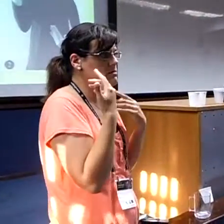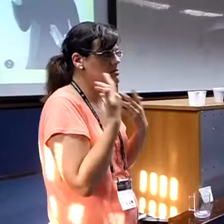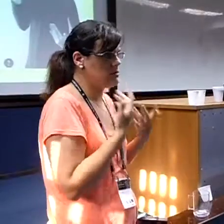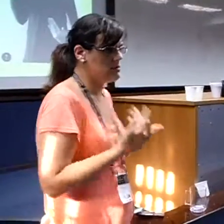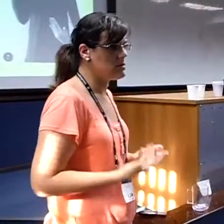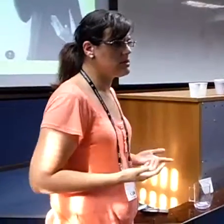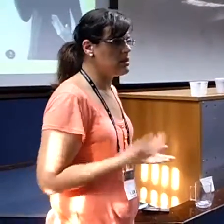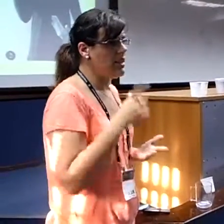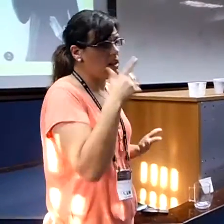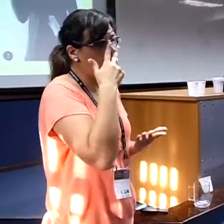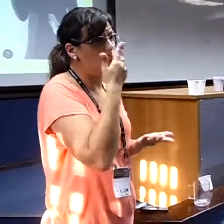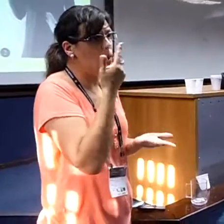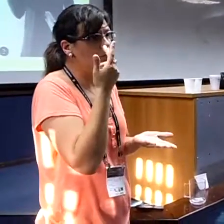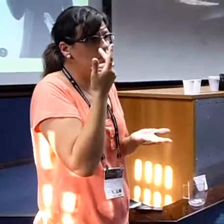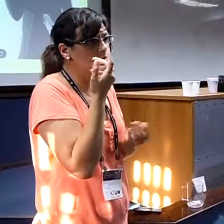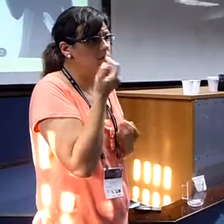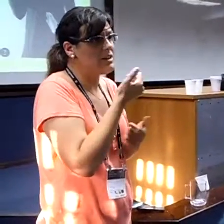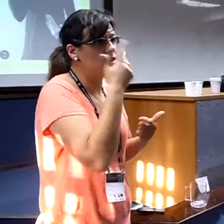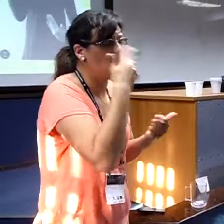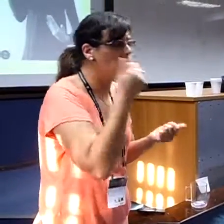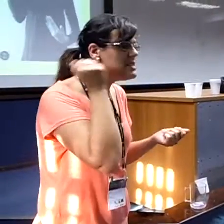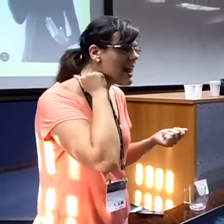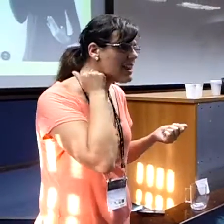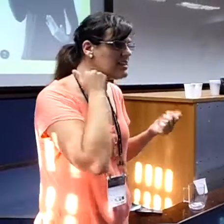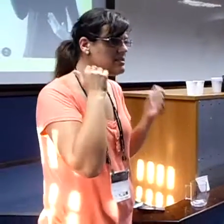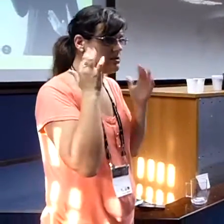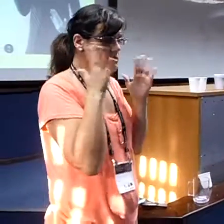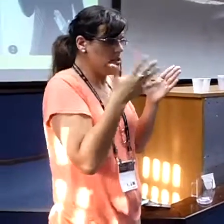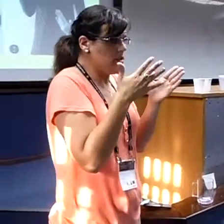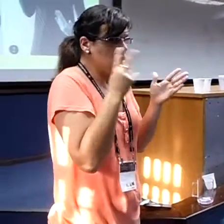surdo é muito amplo. Né?